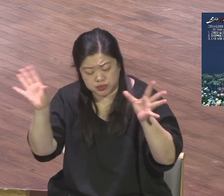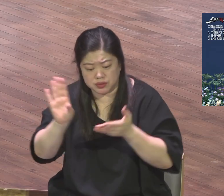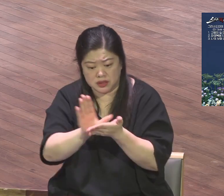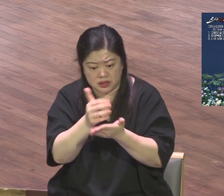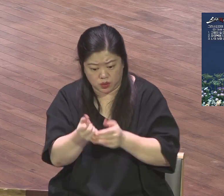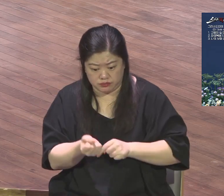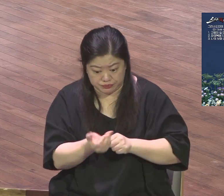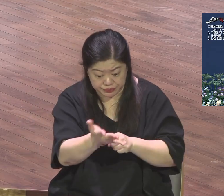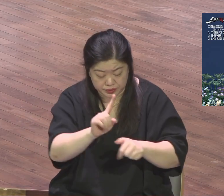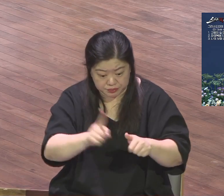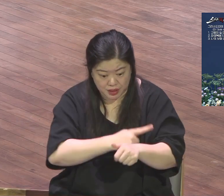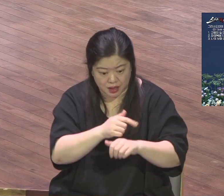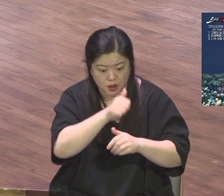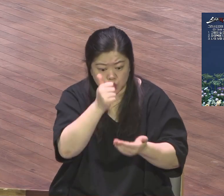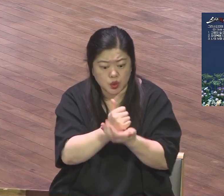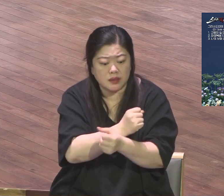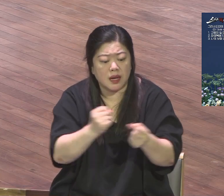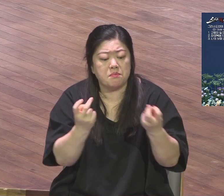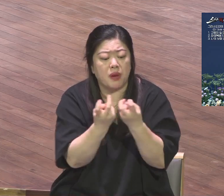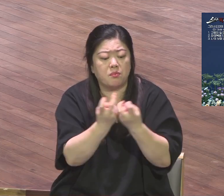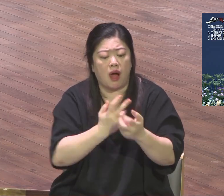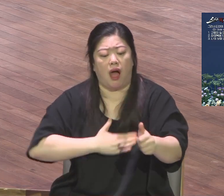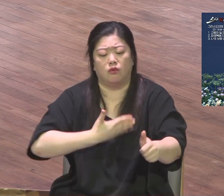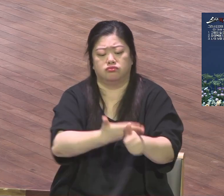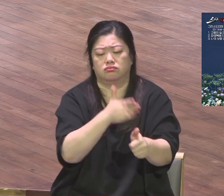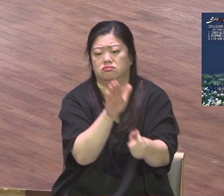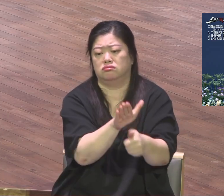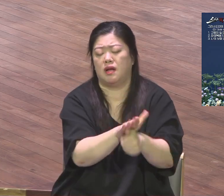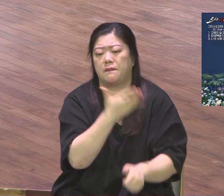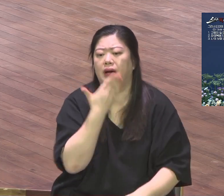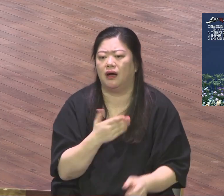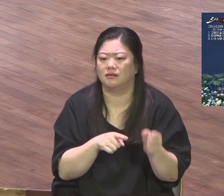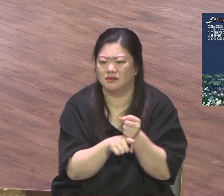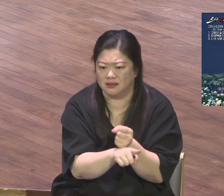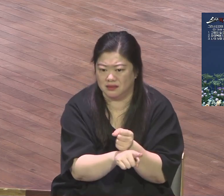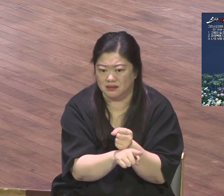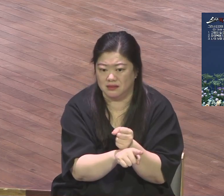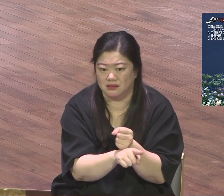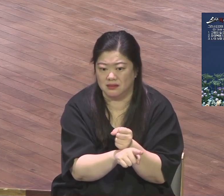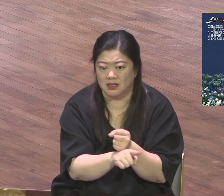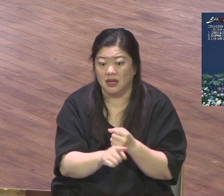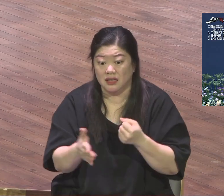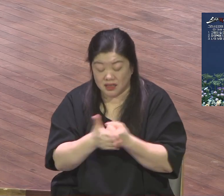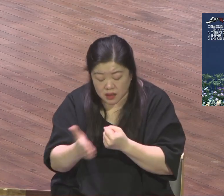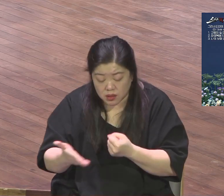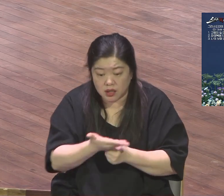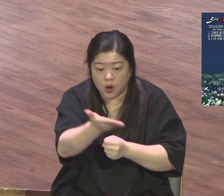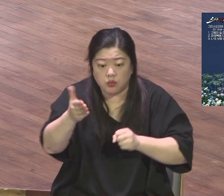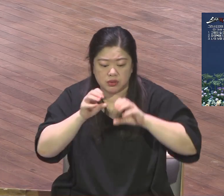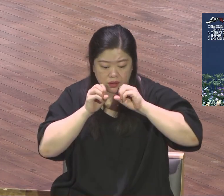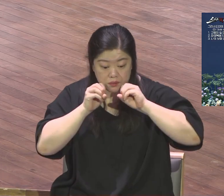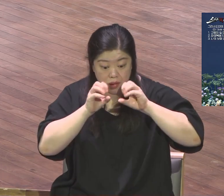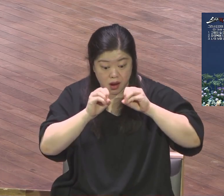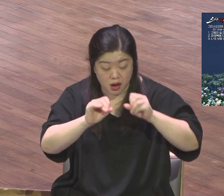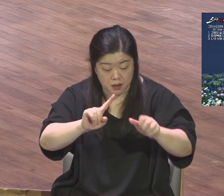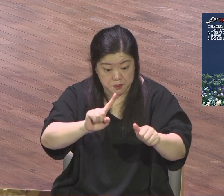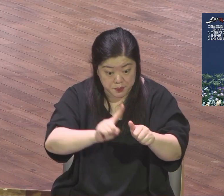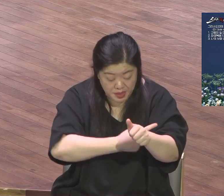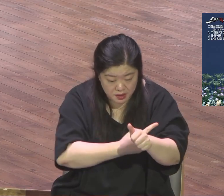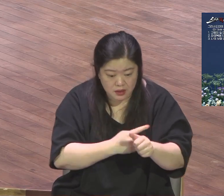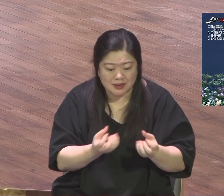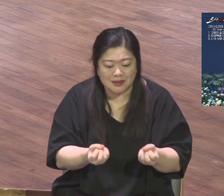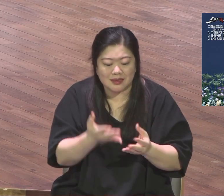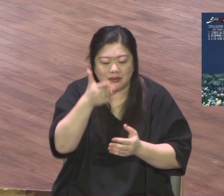그리스도인으로서 복음적인 가치관을 가지고 최선을 다해서 봉사하고 헌신을 일하면 그것이 바로 하나님의